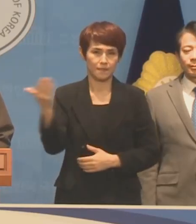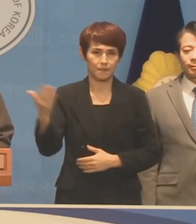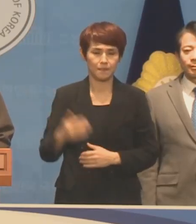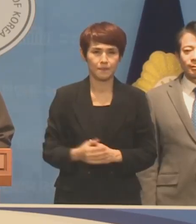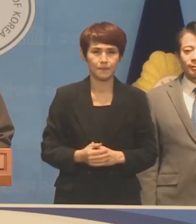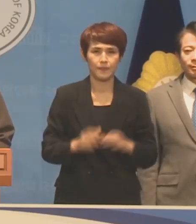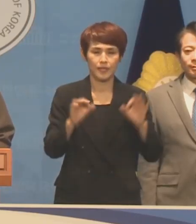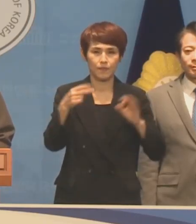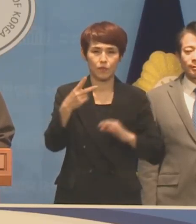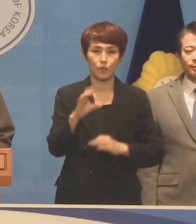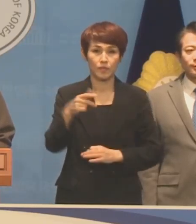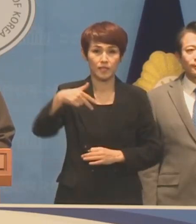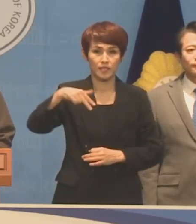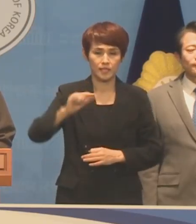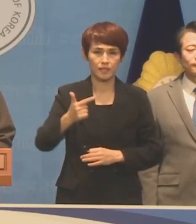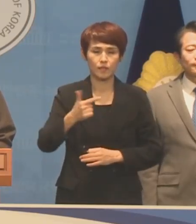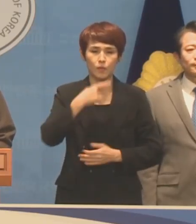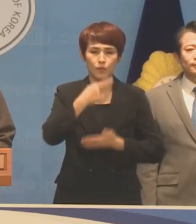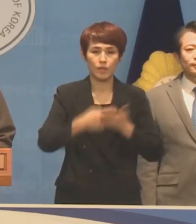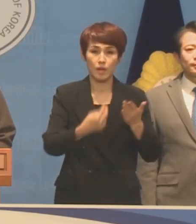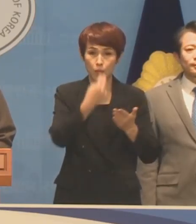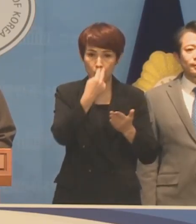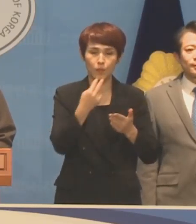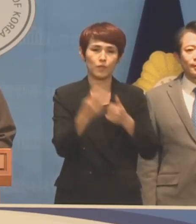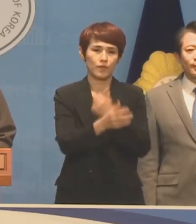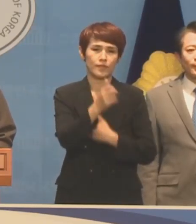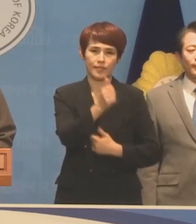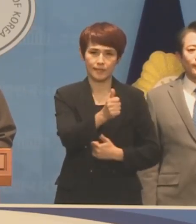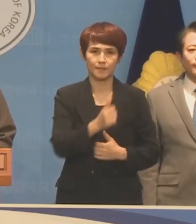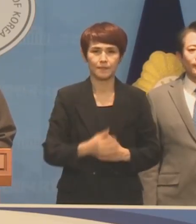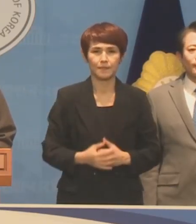김동진 손해보험업종본부장님 오셨습니다.